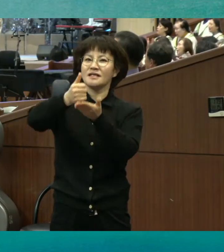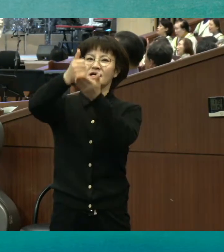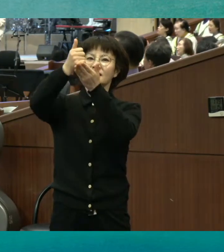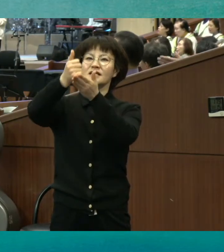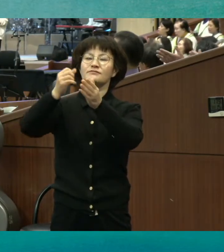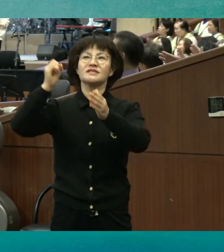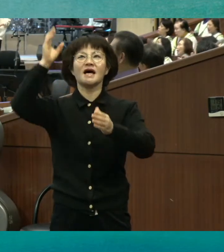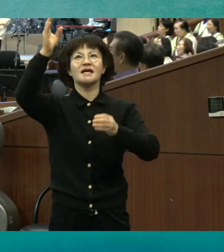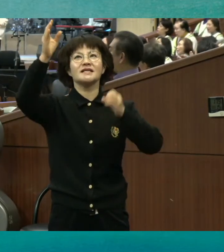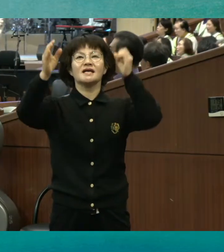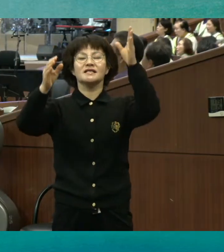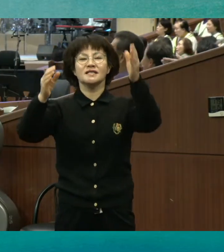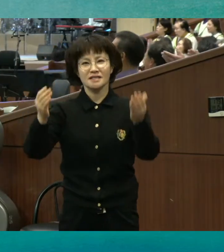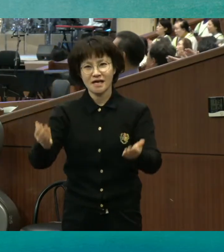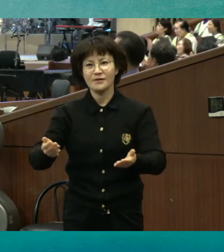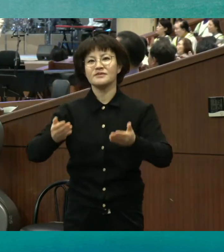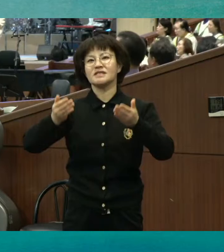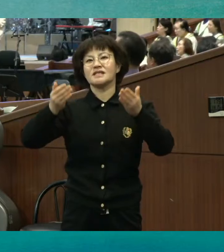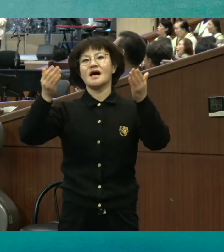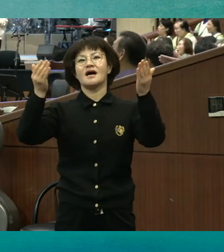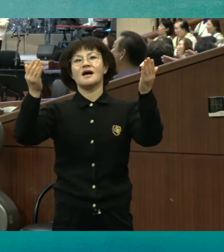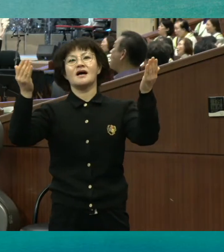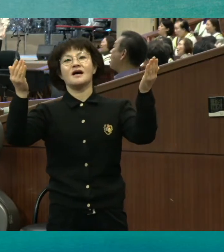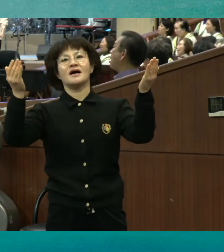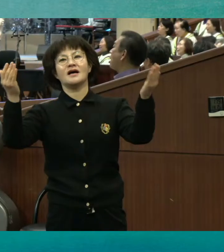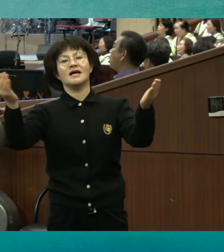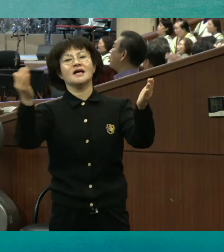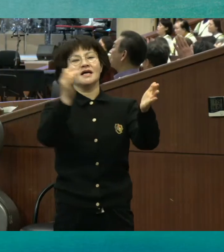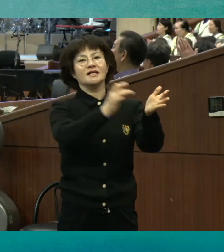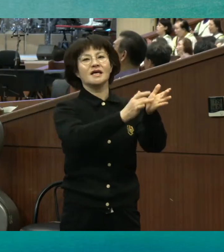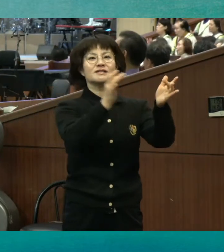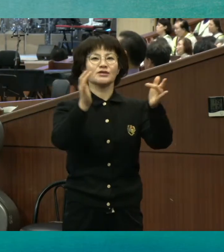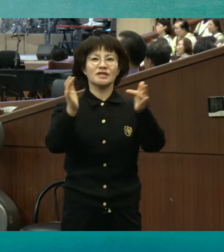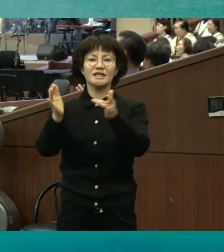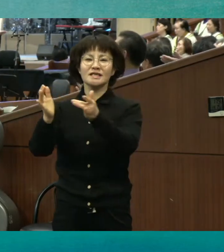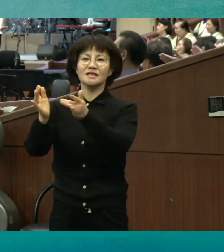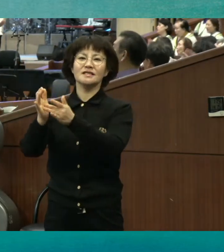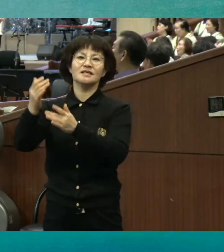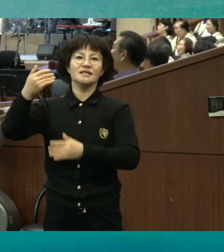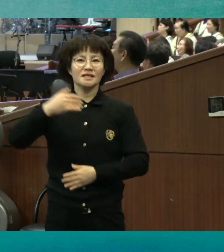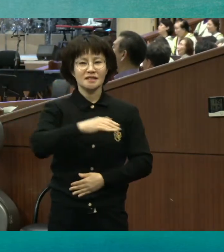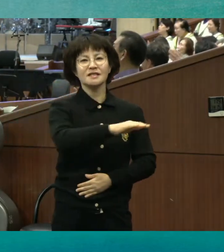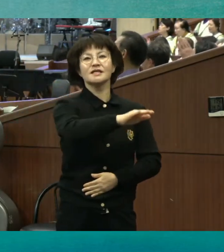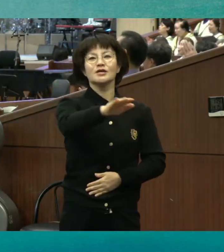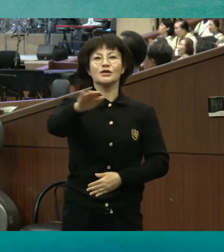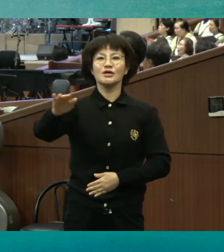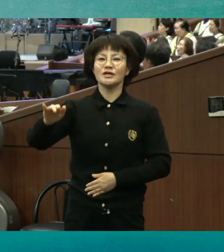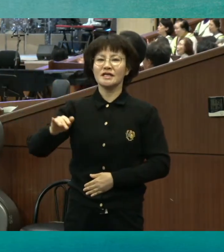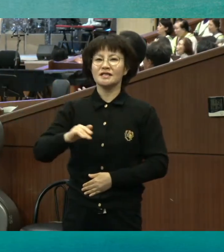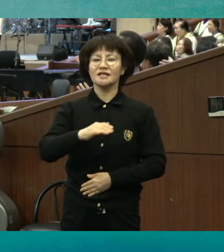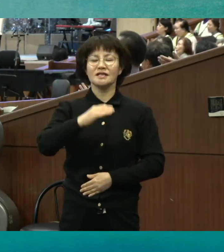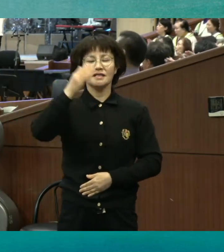하나님 찬양을 우리 힘차게 예수는